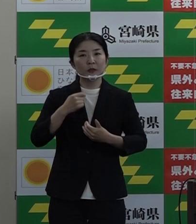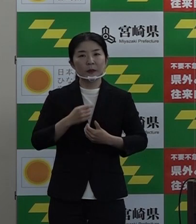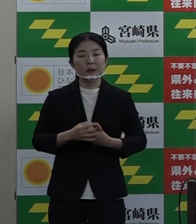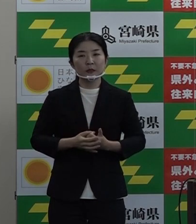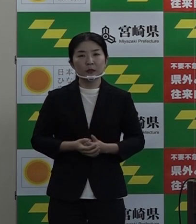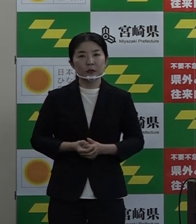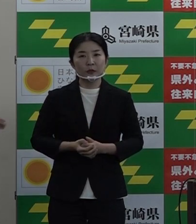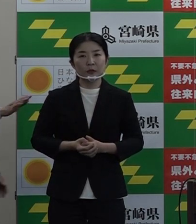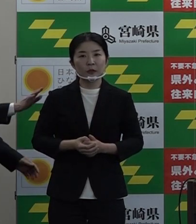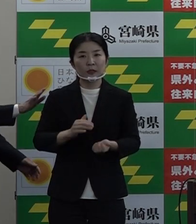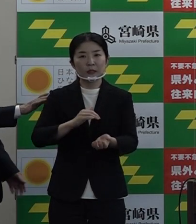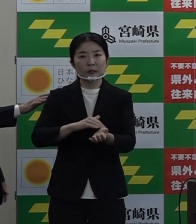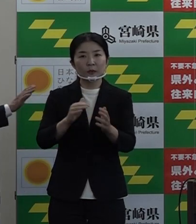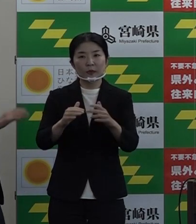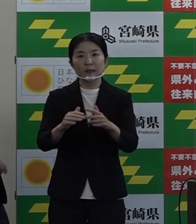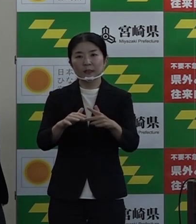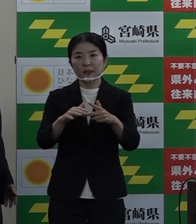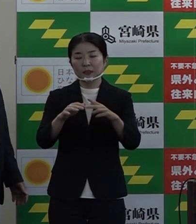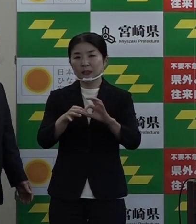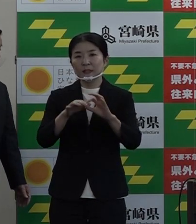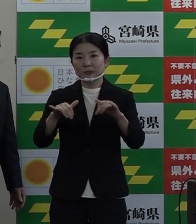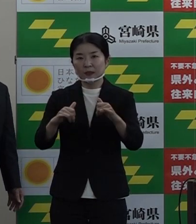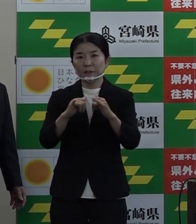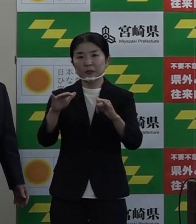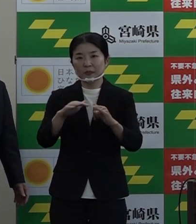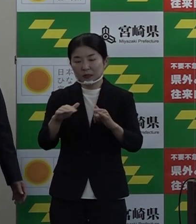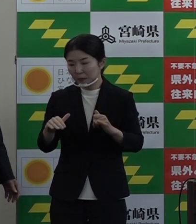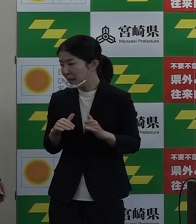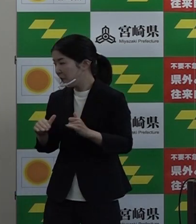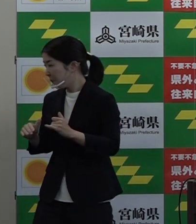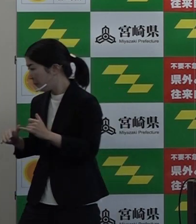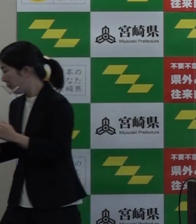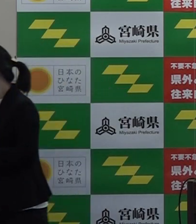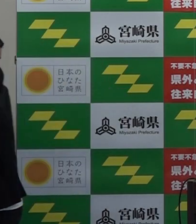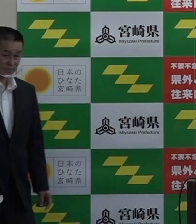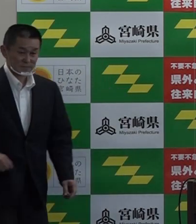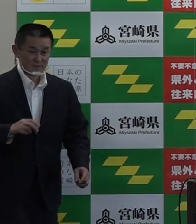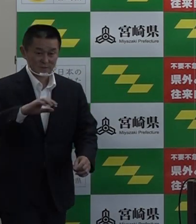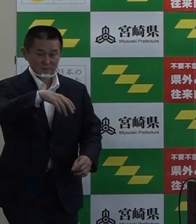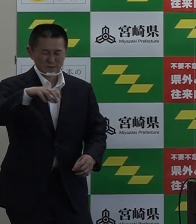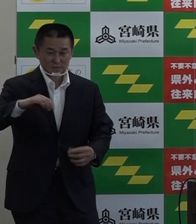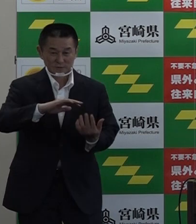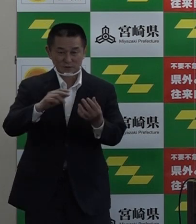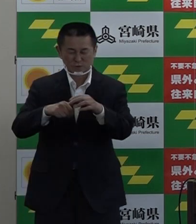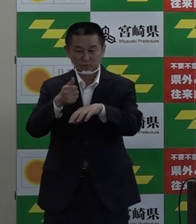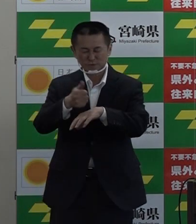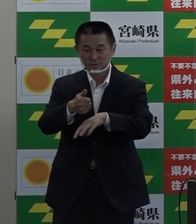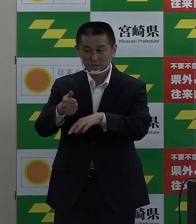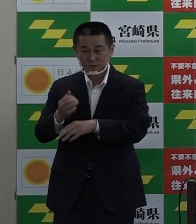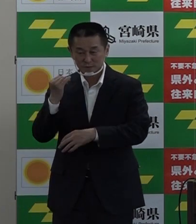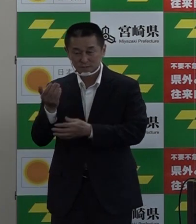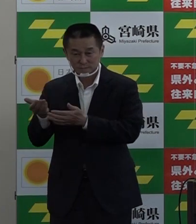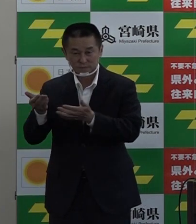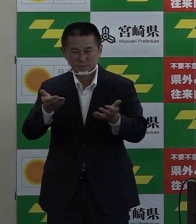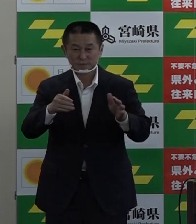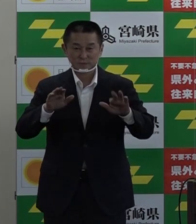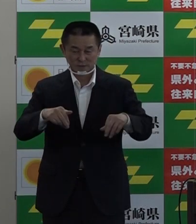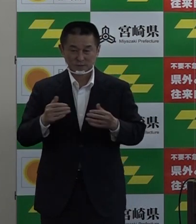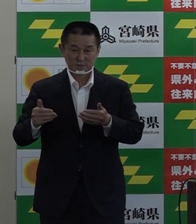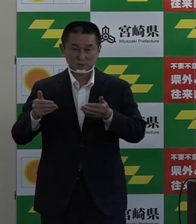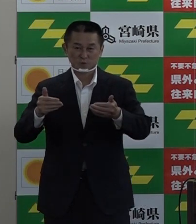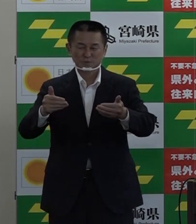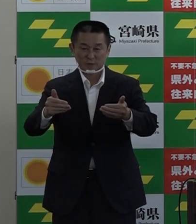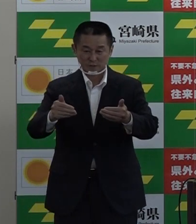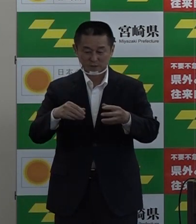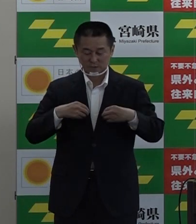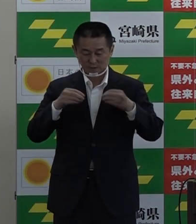に、医療関係者のご意見、それから県下の市町村長の意見を聞くプロセスをですね、進めて、